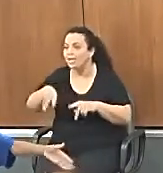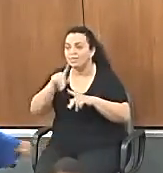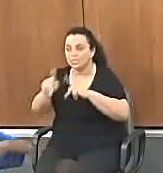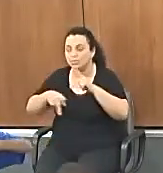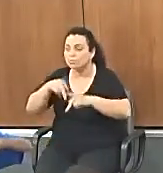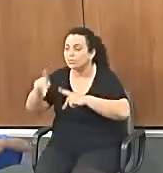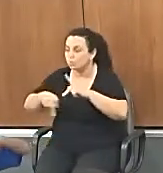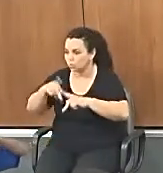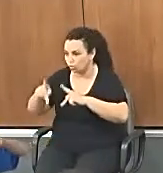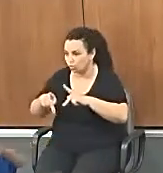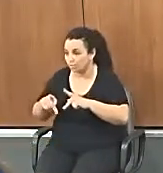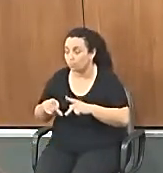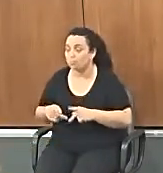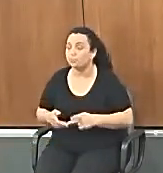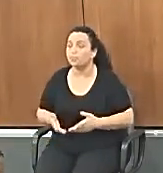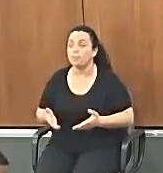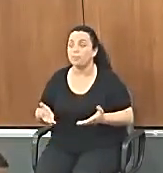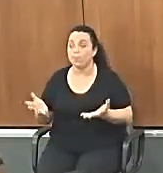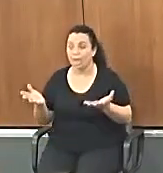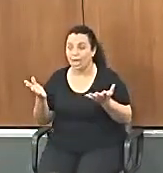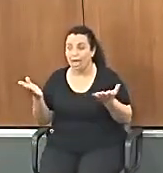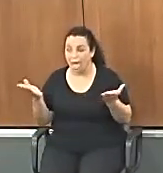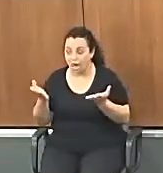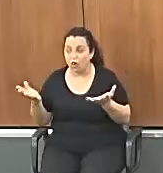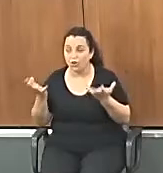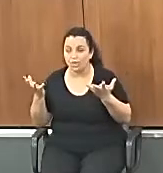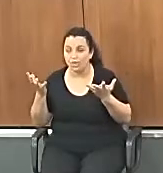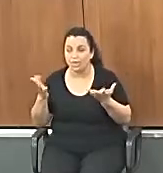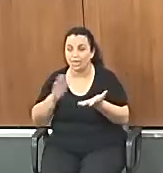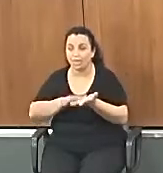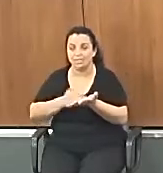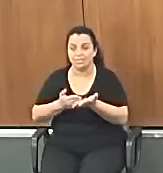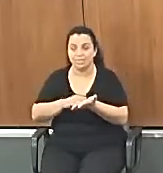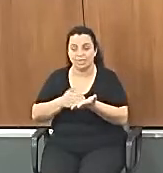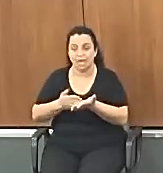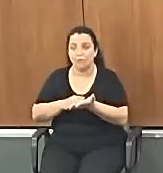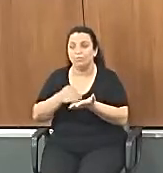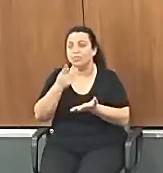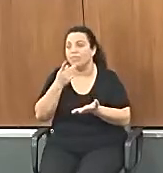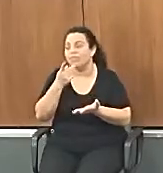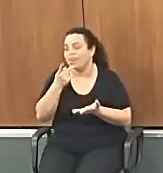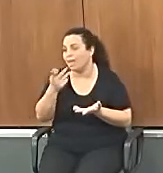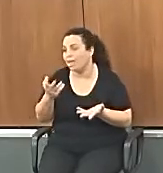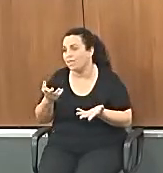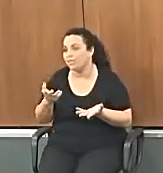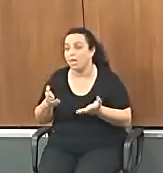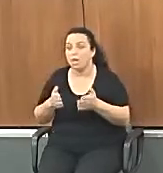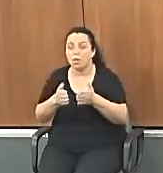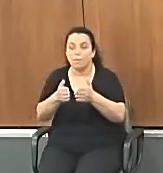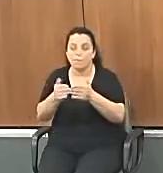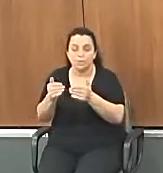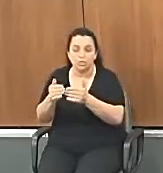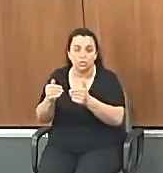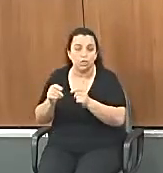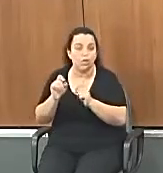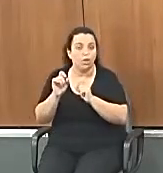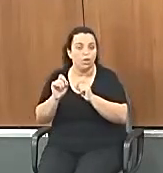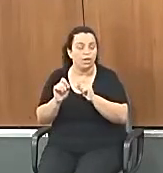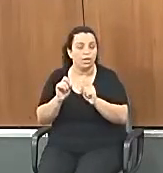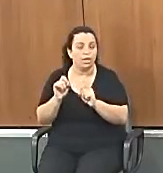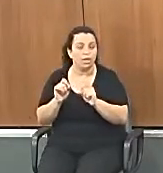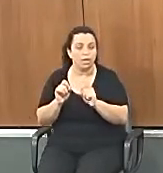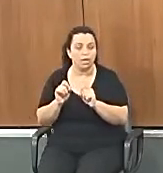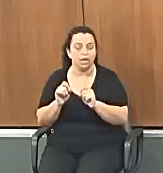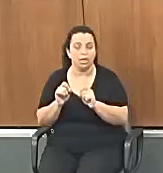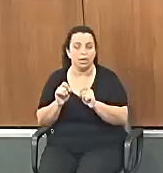eu gostaria agora que o sintap diz é é falassem e pedisse para que